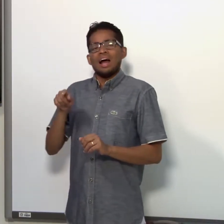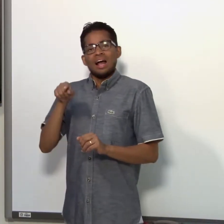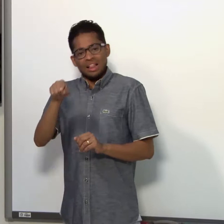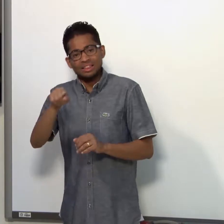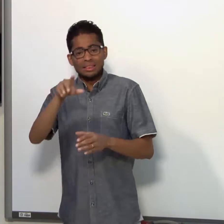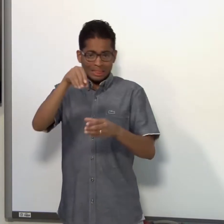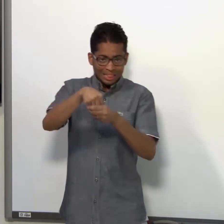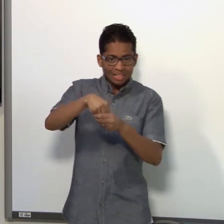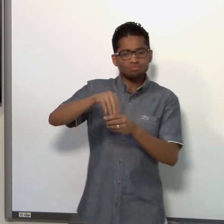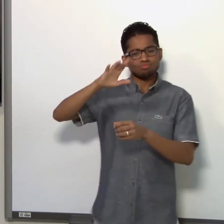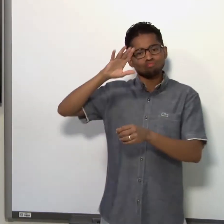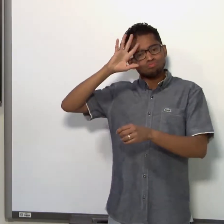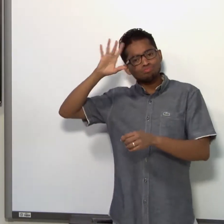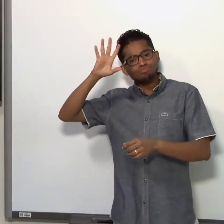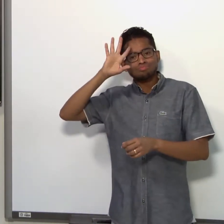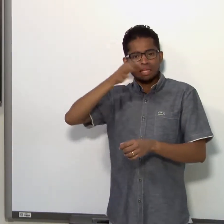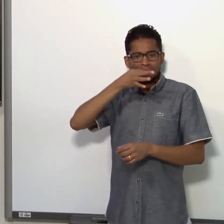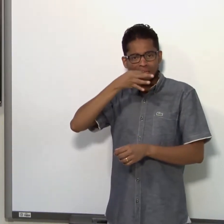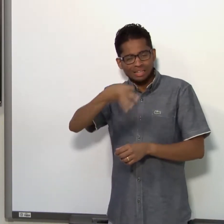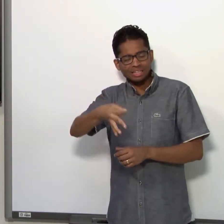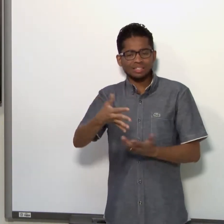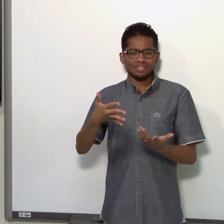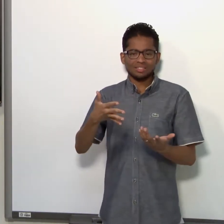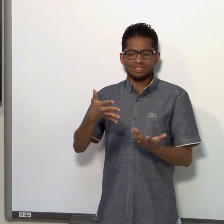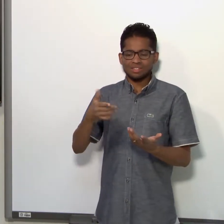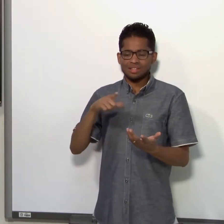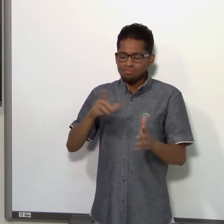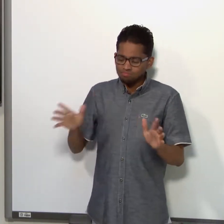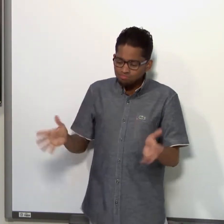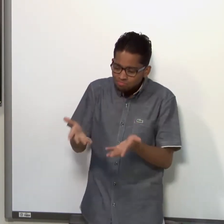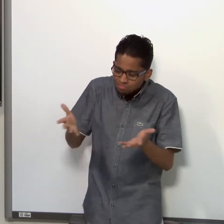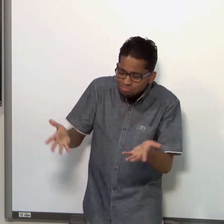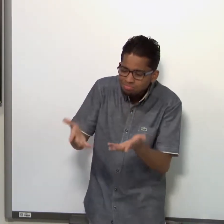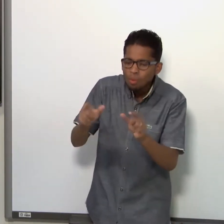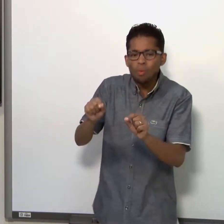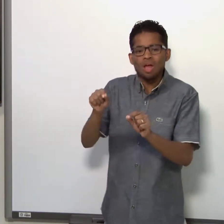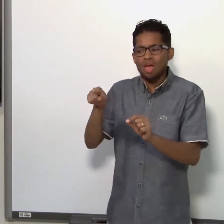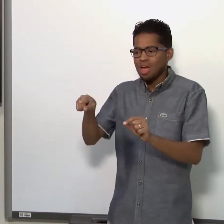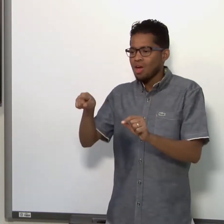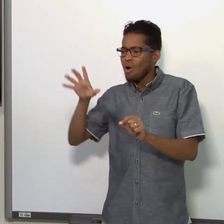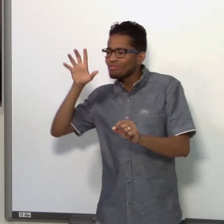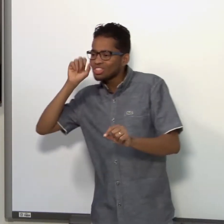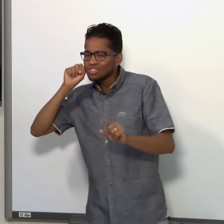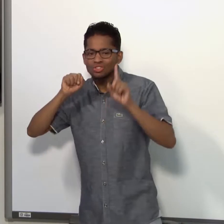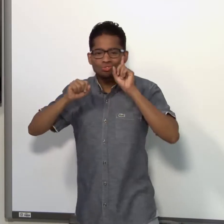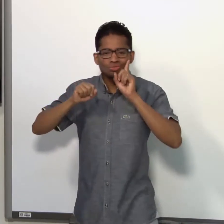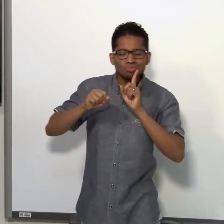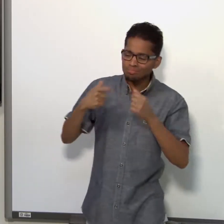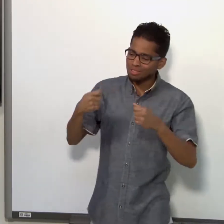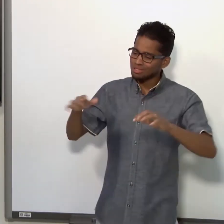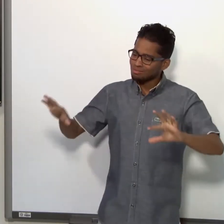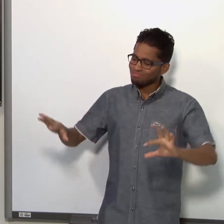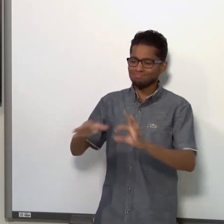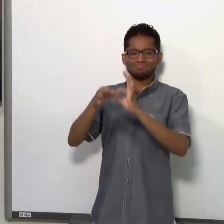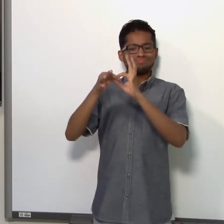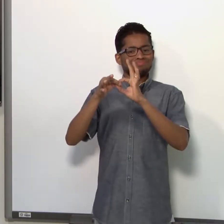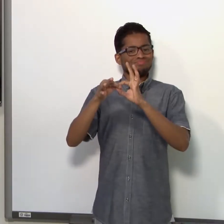Mas, bom, na teoria crítica, nós temos o estímulo, a integração entre surdos e